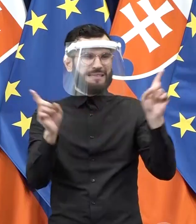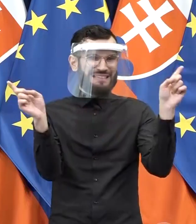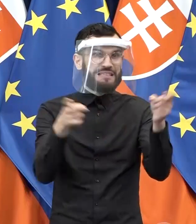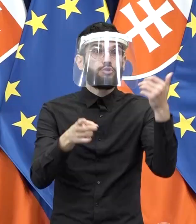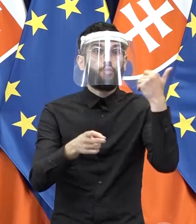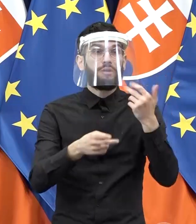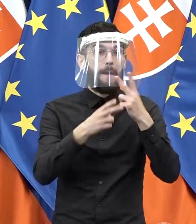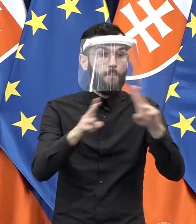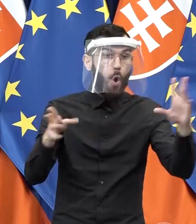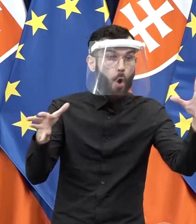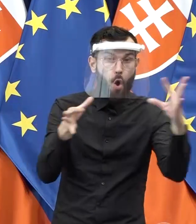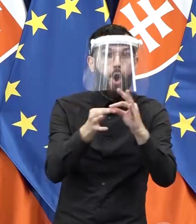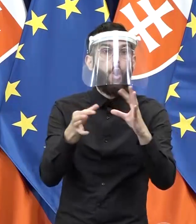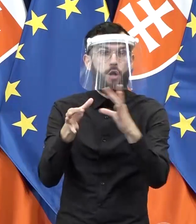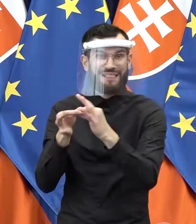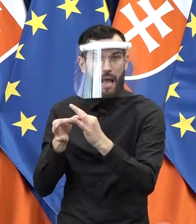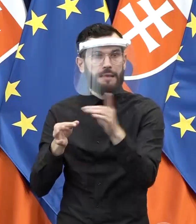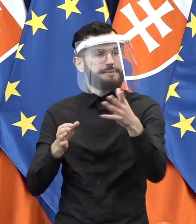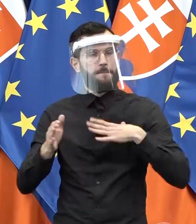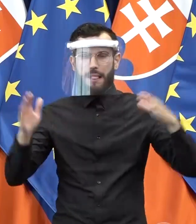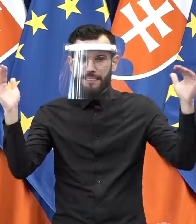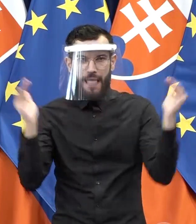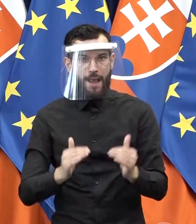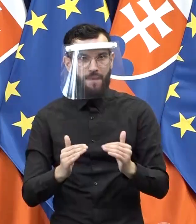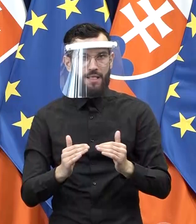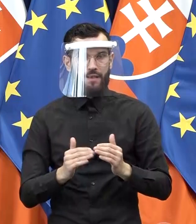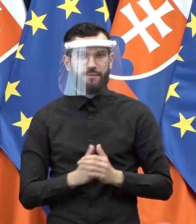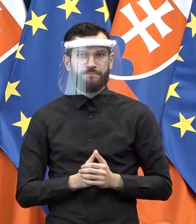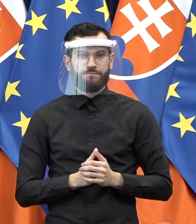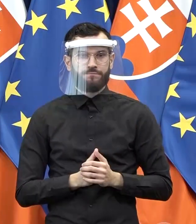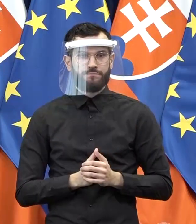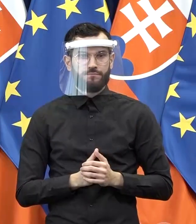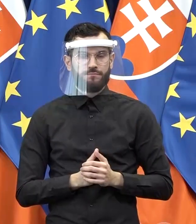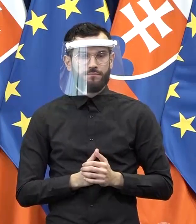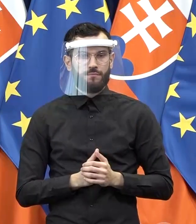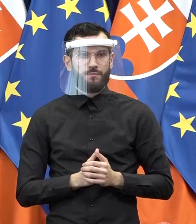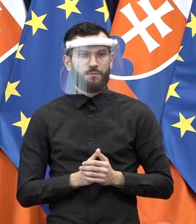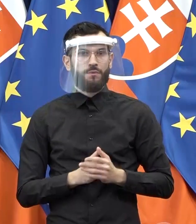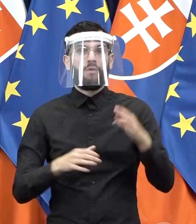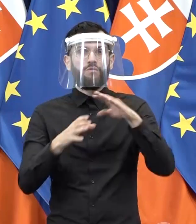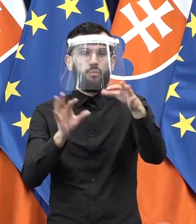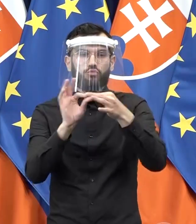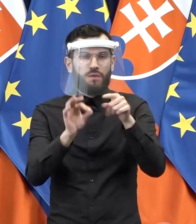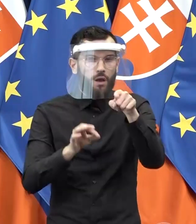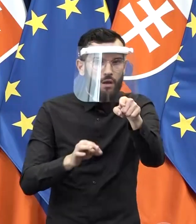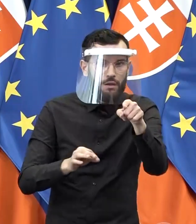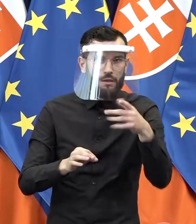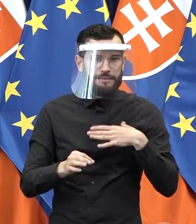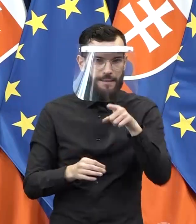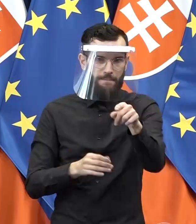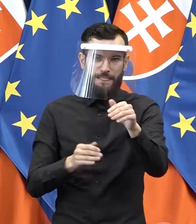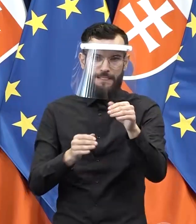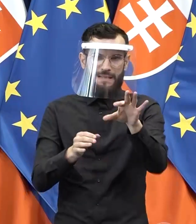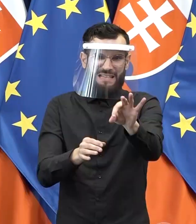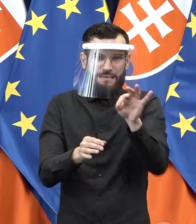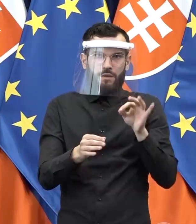takýchto ľudí, ktorí mohli s nimi prísť do styku, minimalizovať, alebo v podstate odchytiť maximum tie ihly, skopy, sena, vyťahnuť